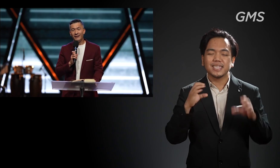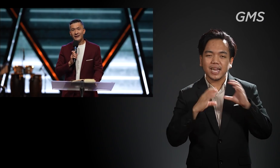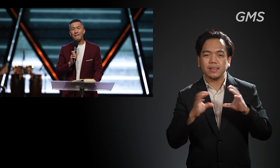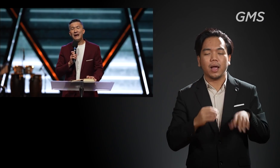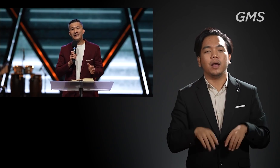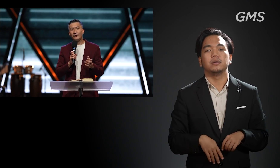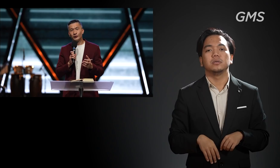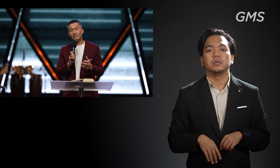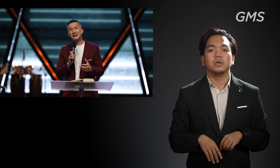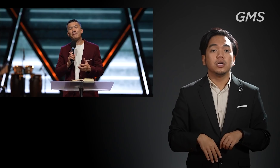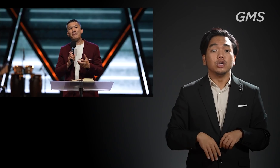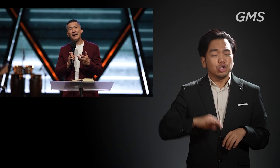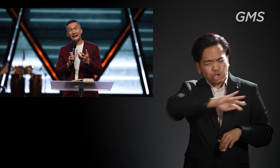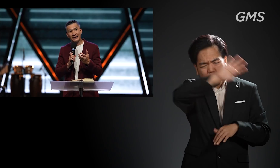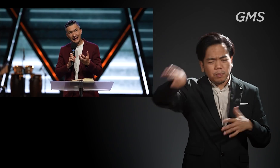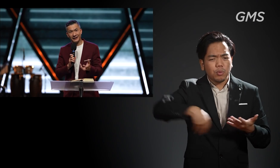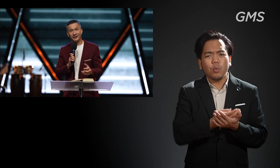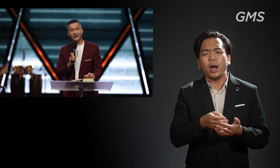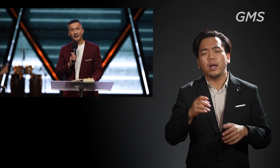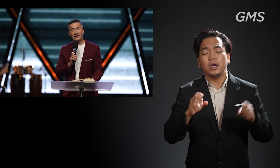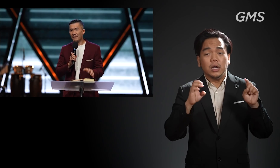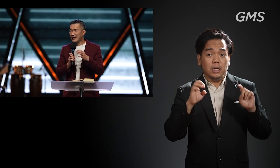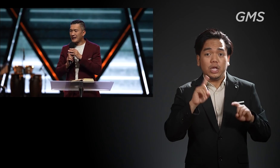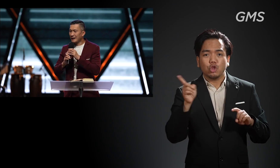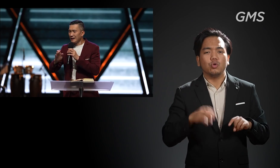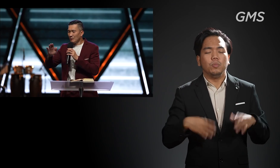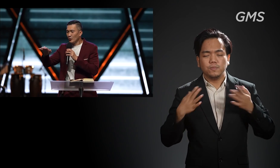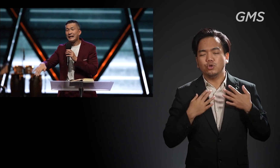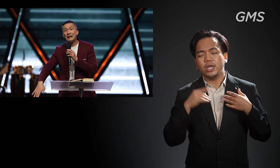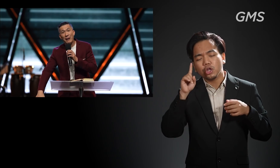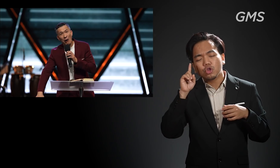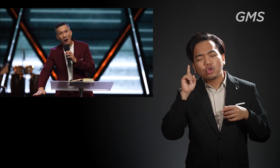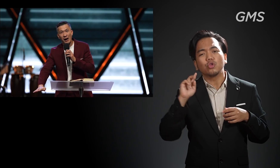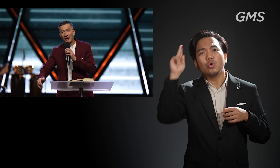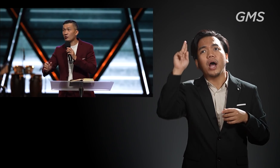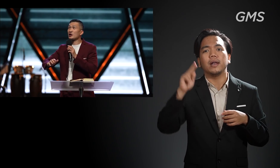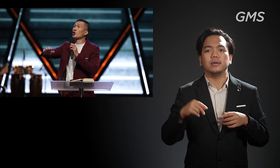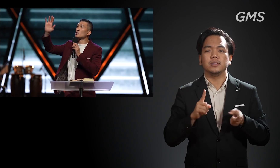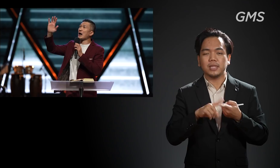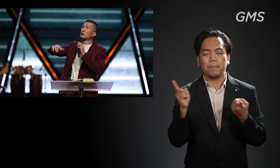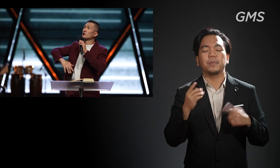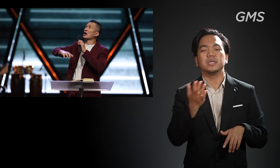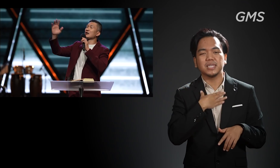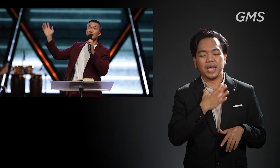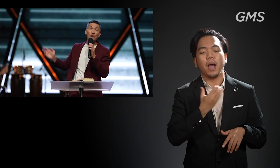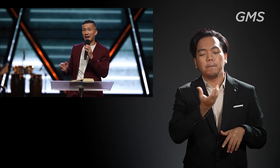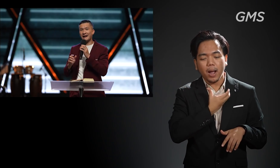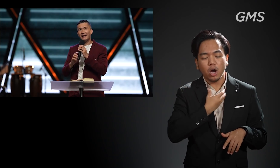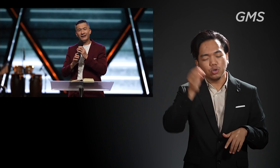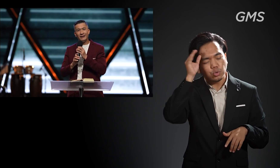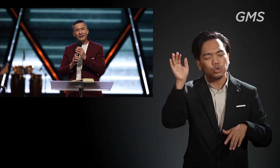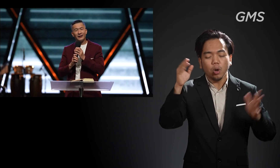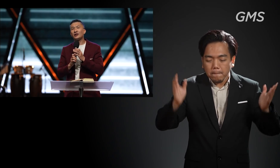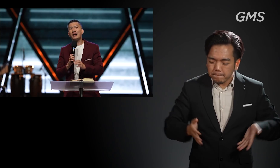Tetapi saya belajar untuk mengembalikan. Saya belajar mulai dari bawah, gak usah sok-sokan, kuserahkan